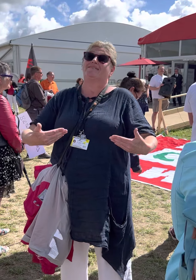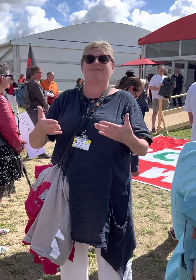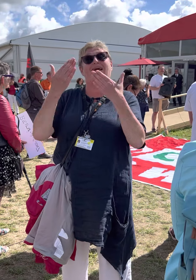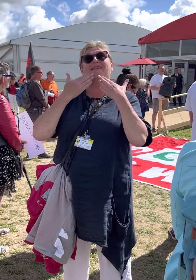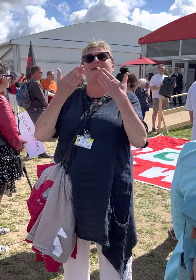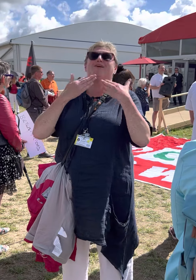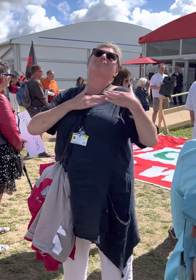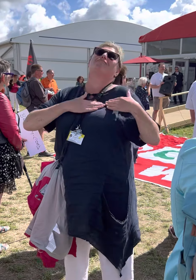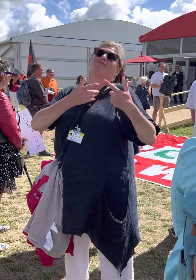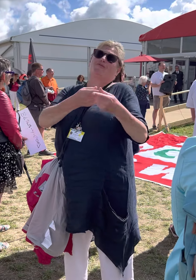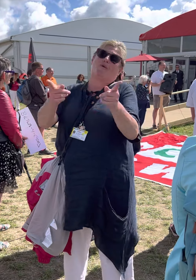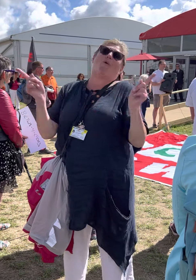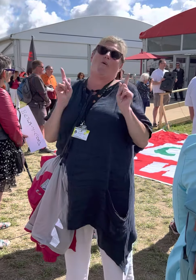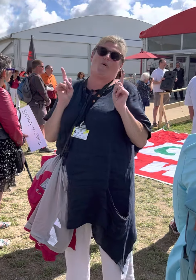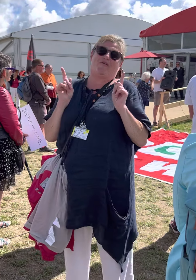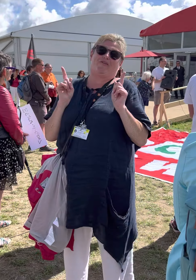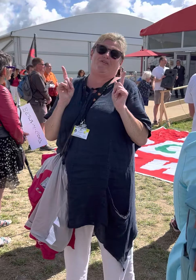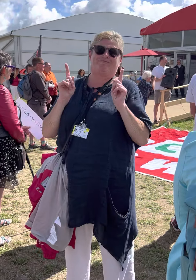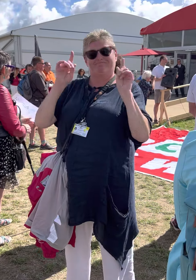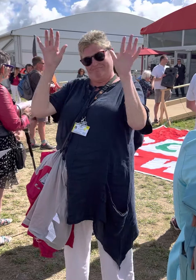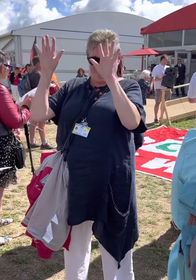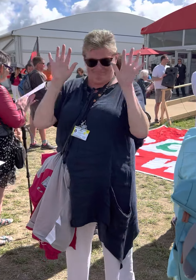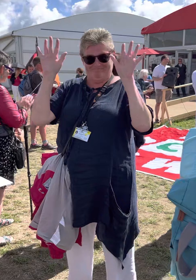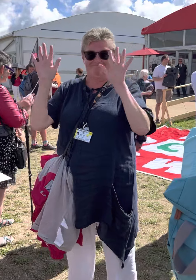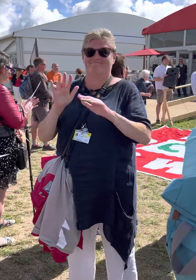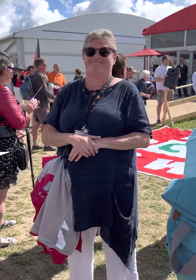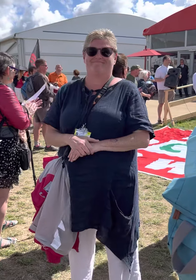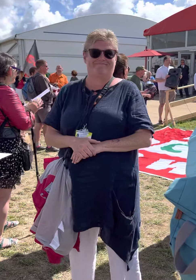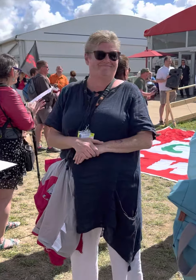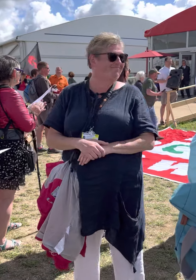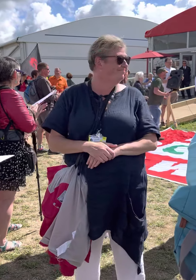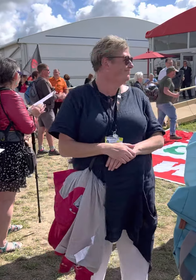Diolch o galon i chi gyd.